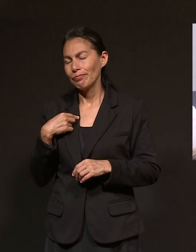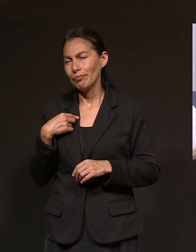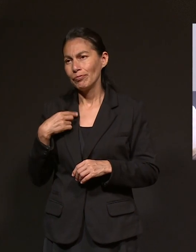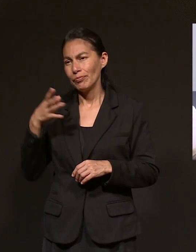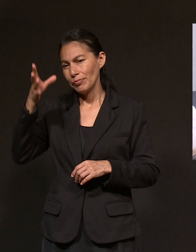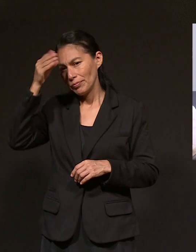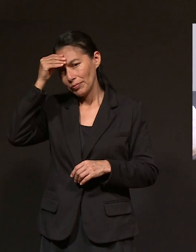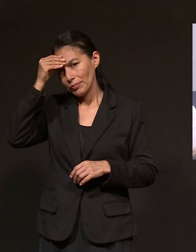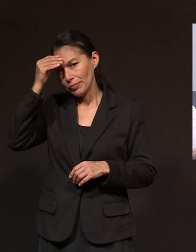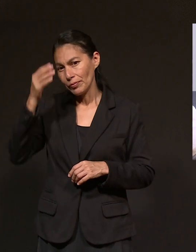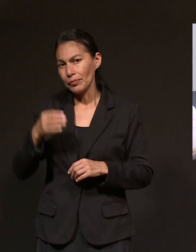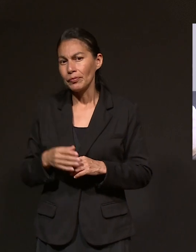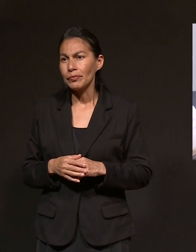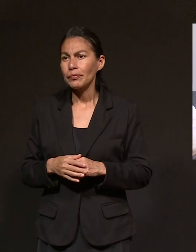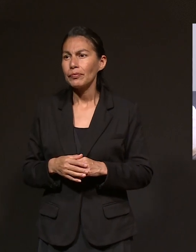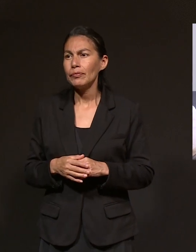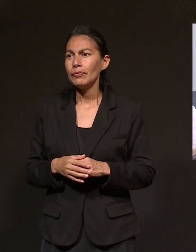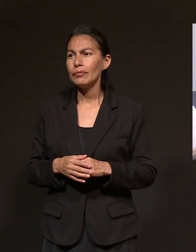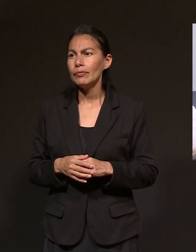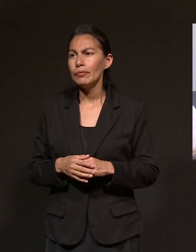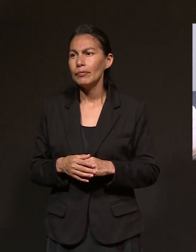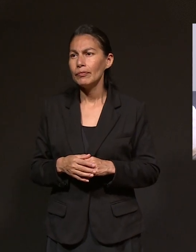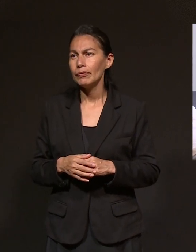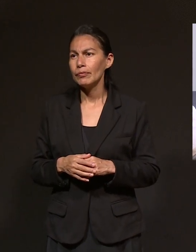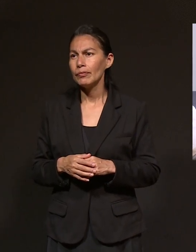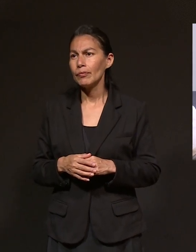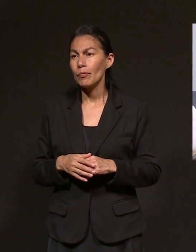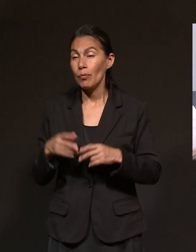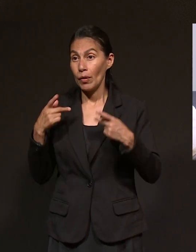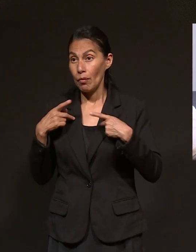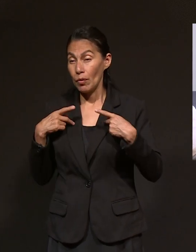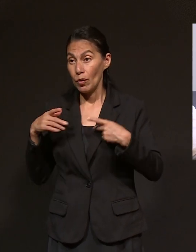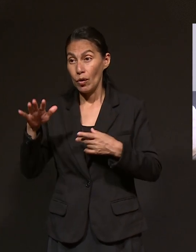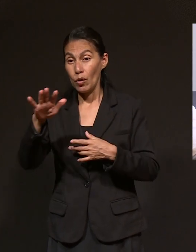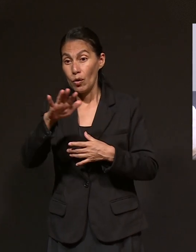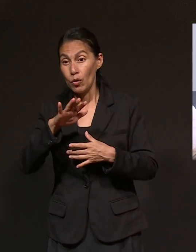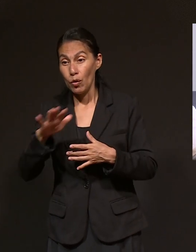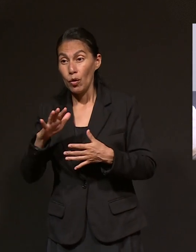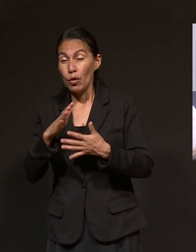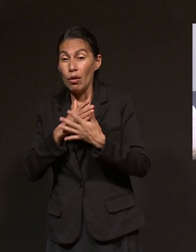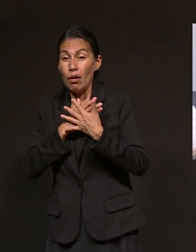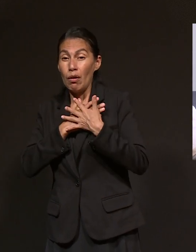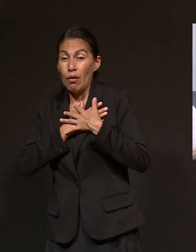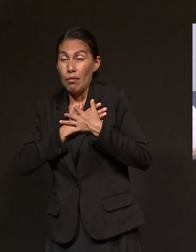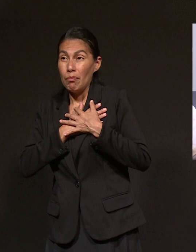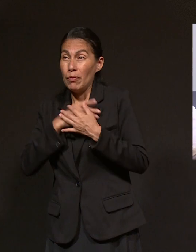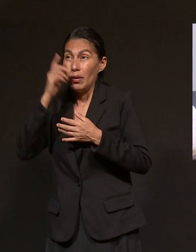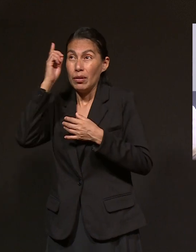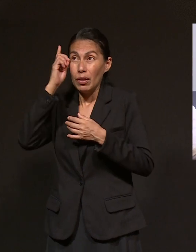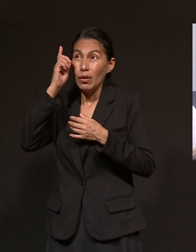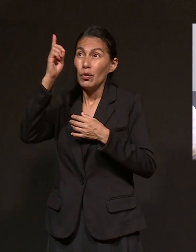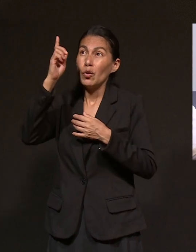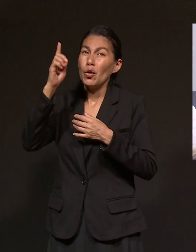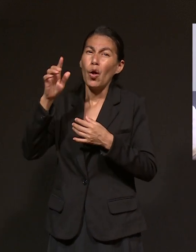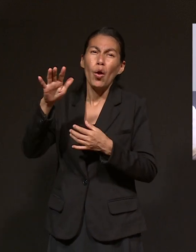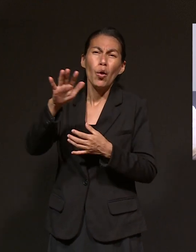he aprendido a través de la vida, de que los que aman a Dios,